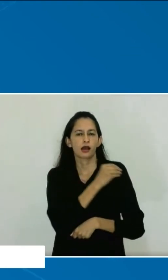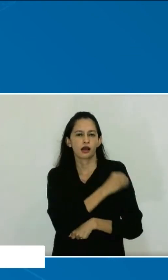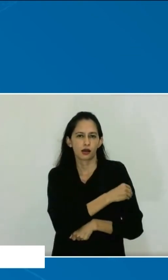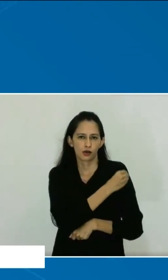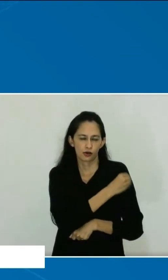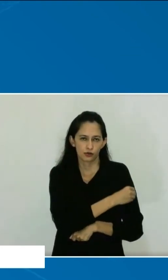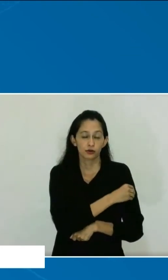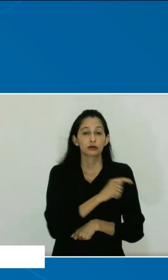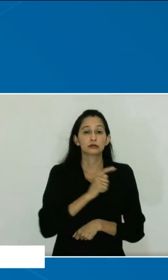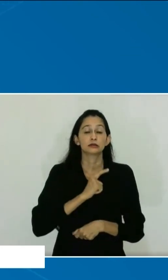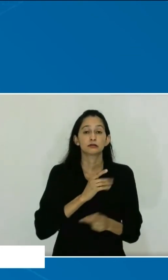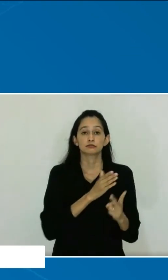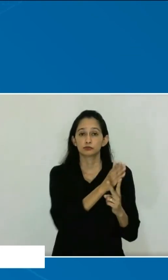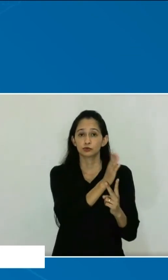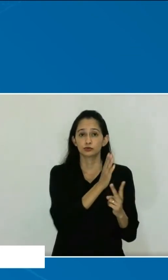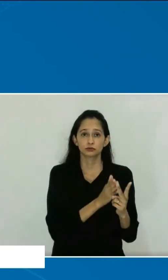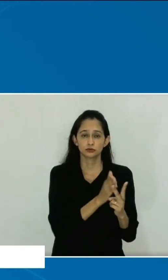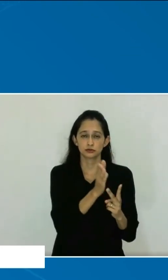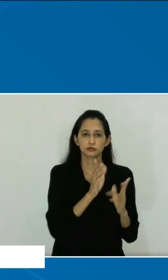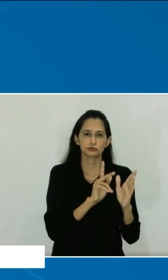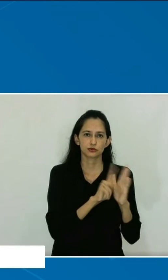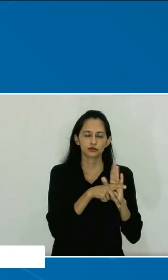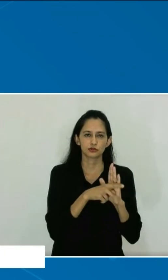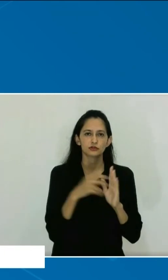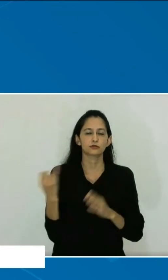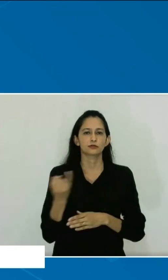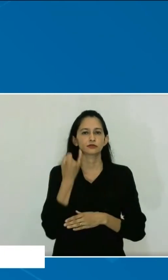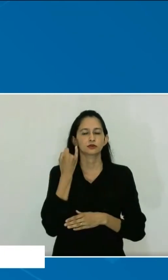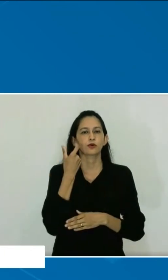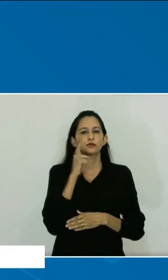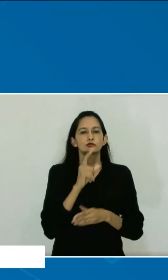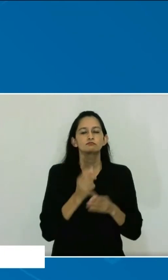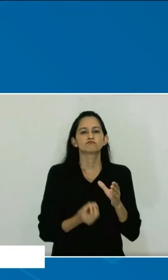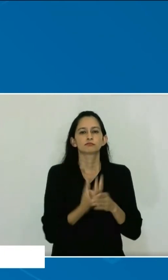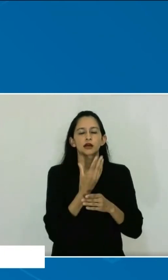temos 2 projetos importantes de desenvolvimento de respiradores,